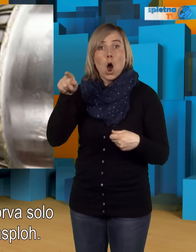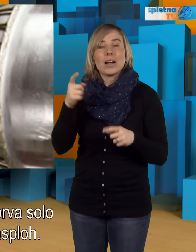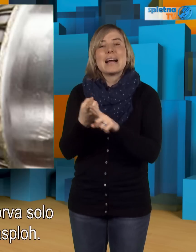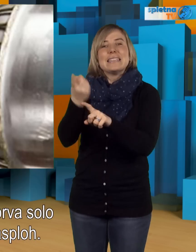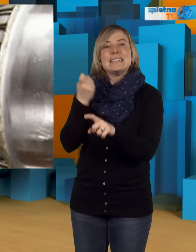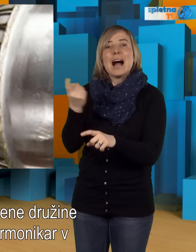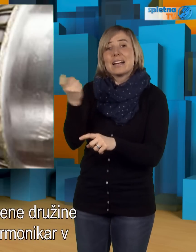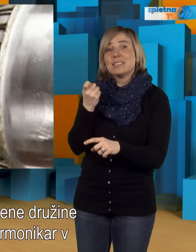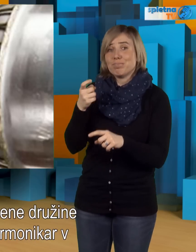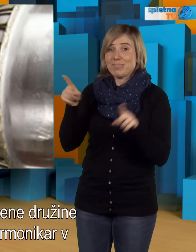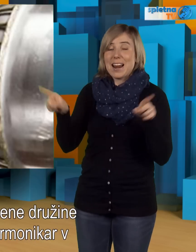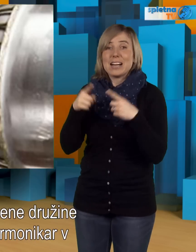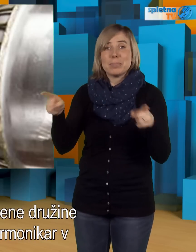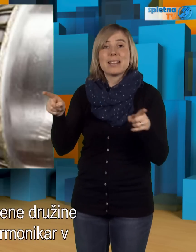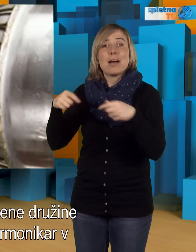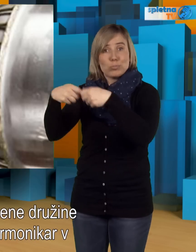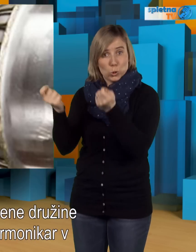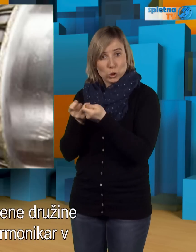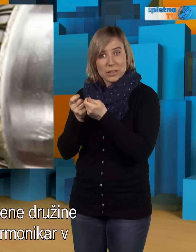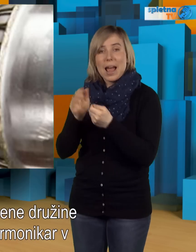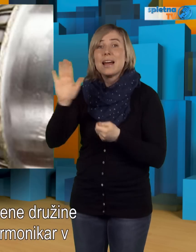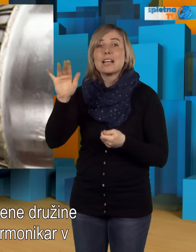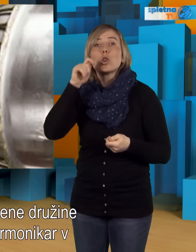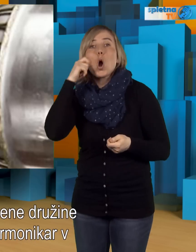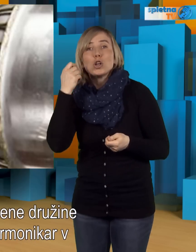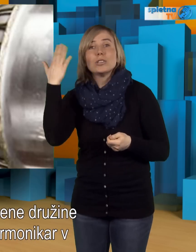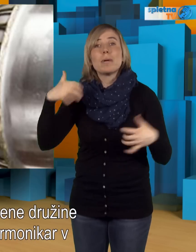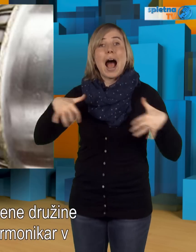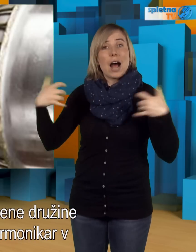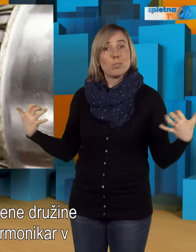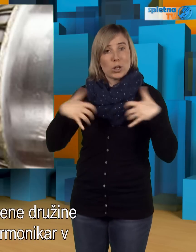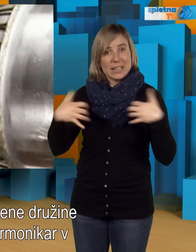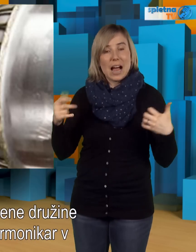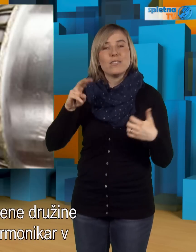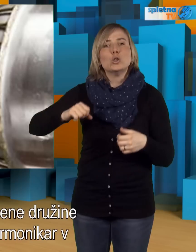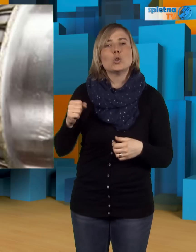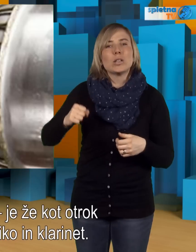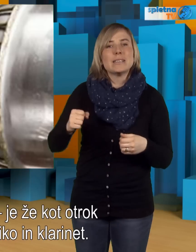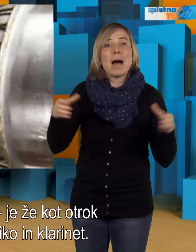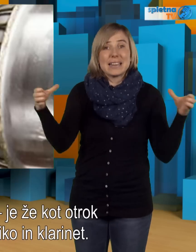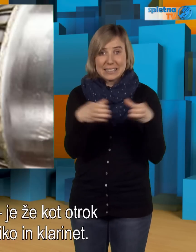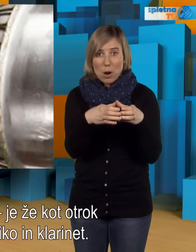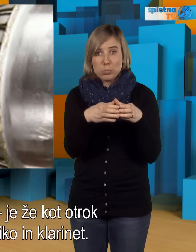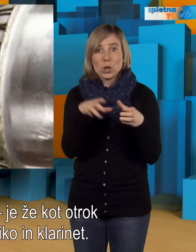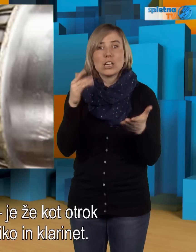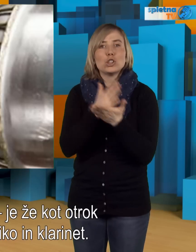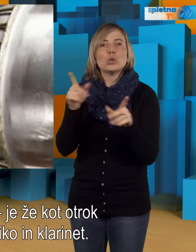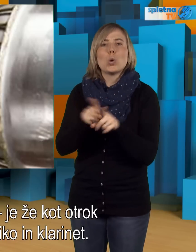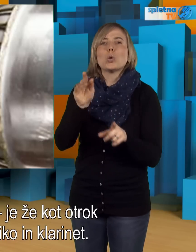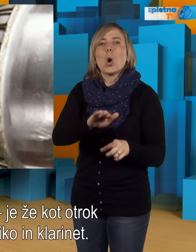Ker izhaja iz glasbene družine, njen oče je bil harmonikar v škotskem ansamblu, je že kot otrok igrala ustno harmoniko